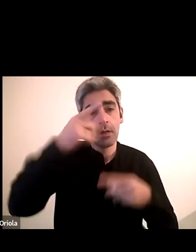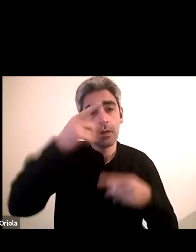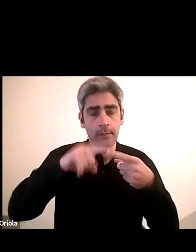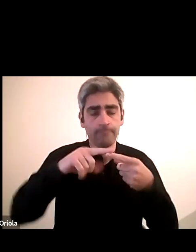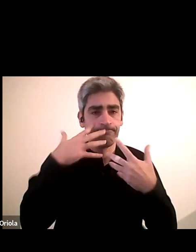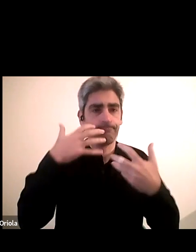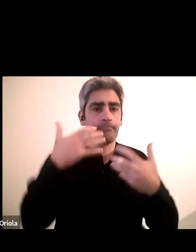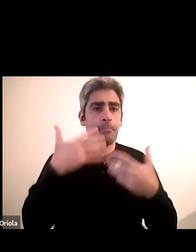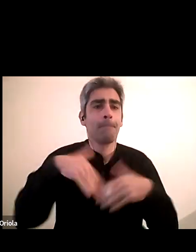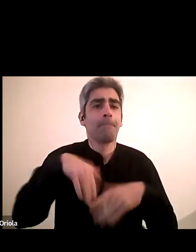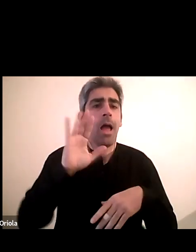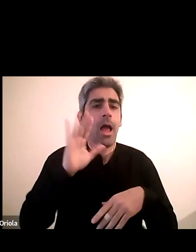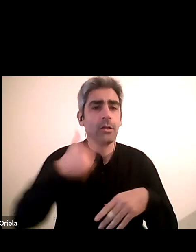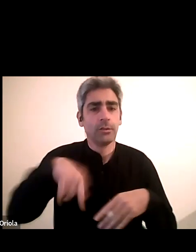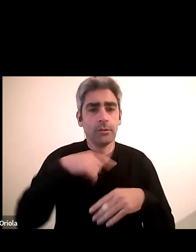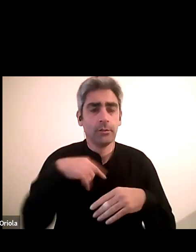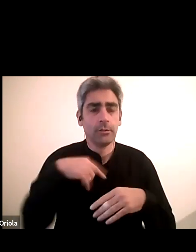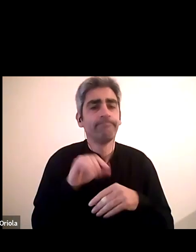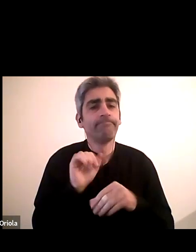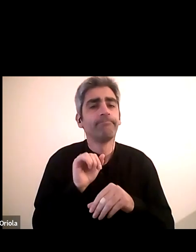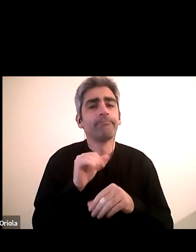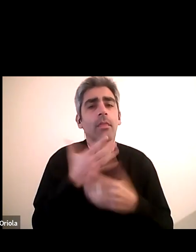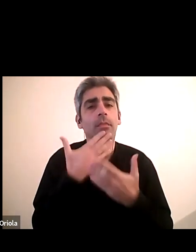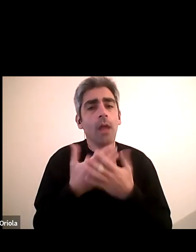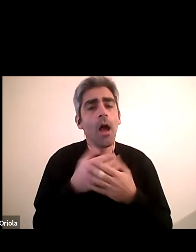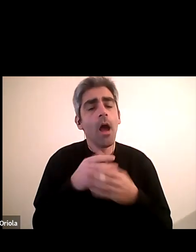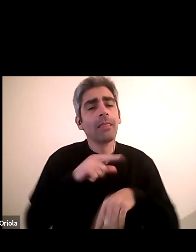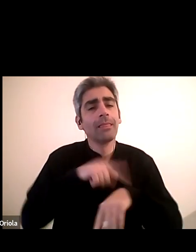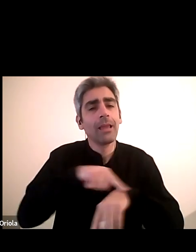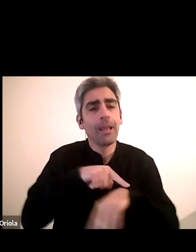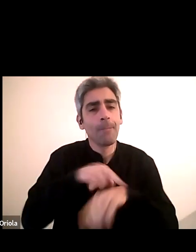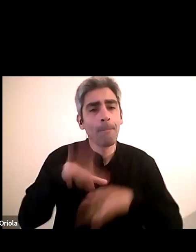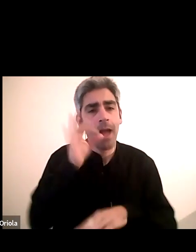impactante e talvez aquela que nos vai ocupar um pouco mais de tempo,